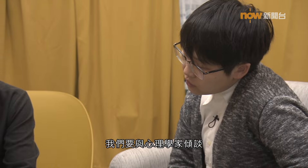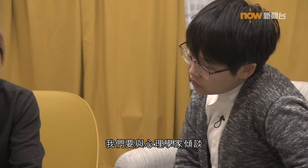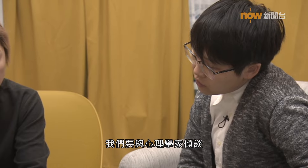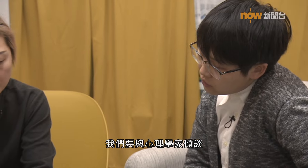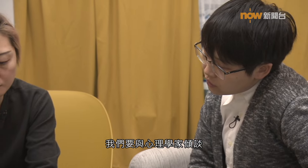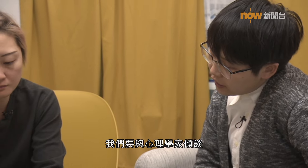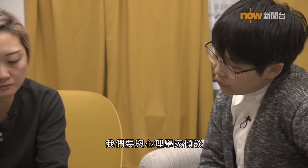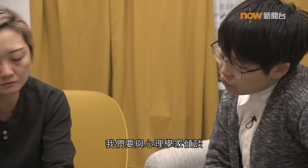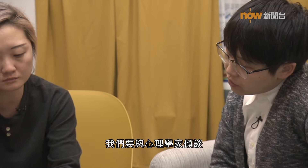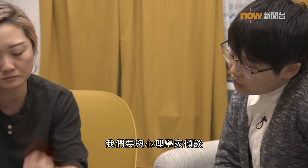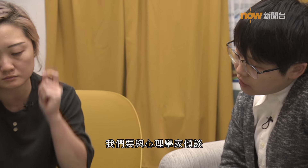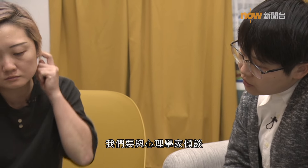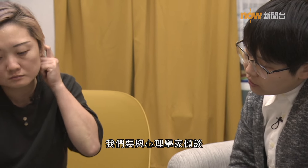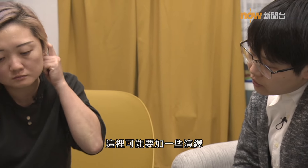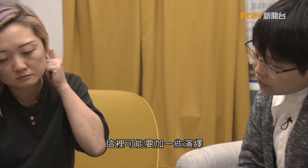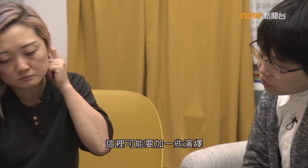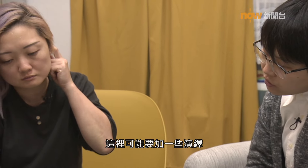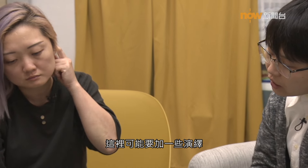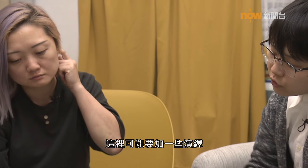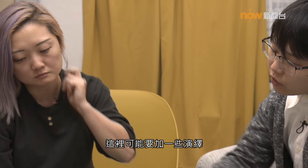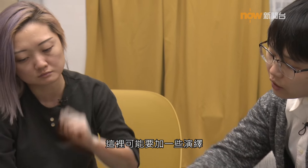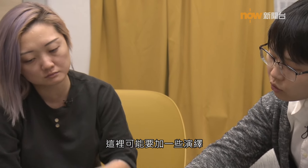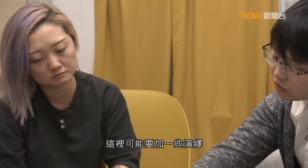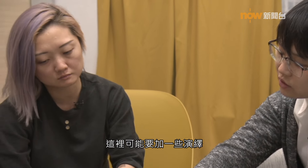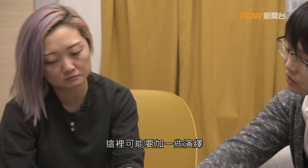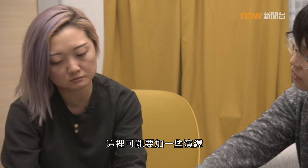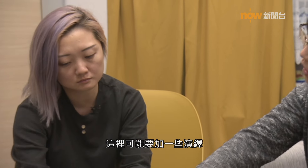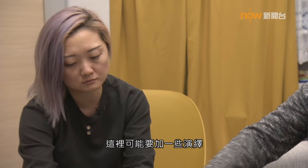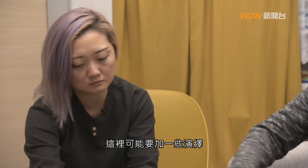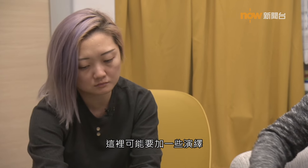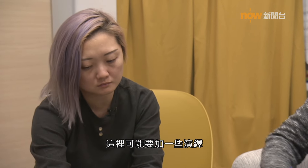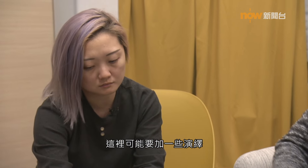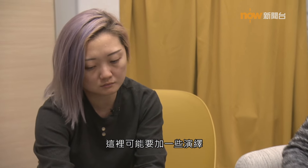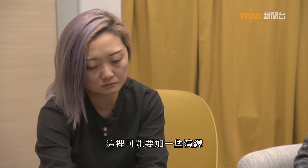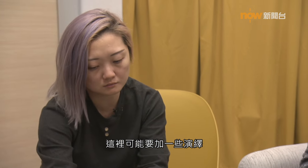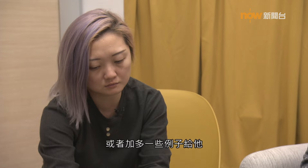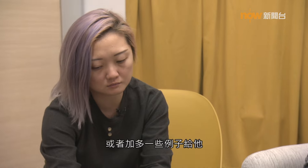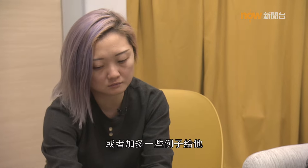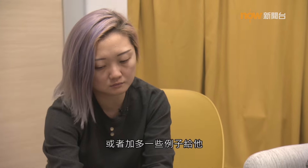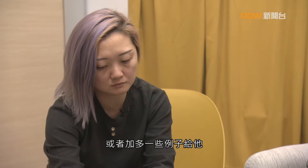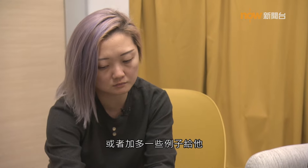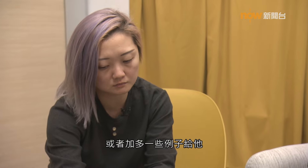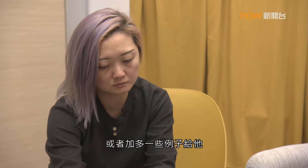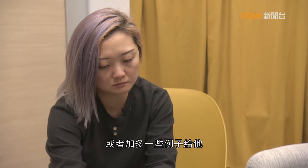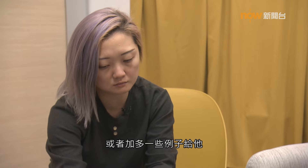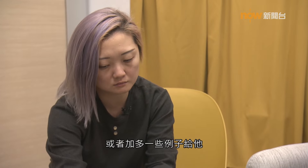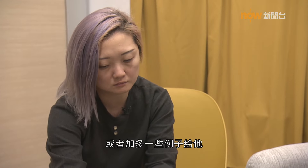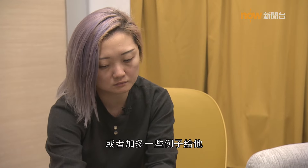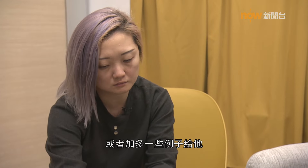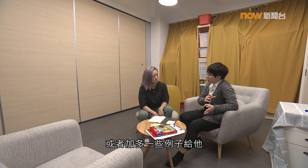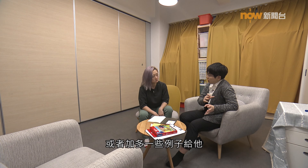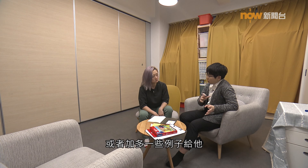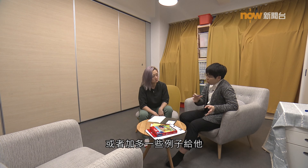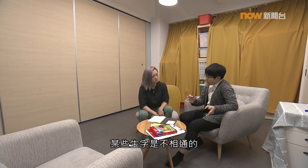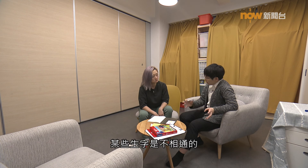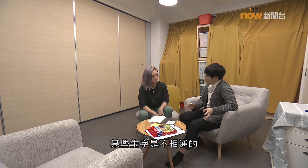能同個心理學家傾好咗，呢度我哋可能要加多少少嘅演繹啊，然後或者加多少少例子俾佢喎。某啲嘅